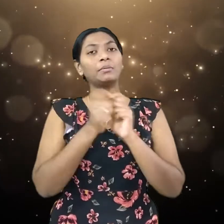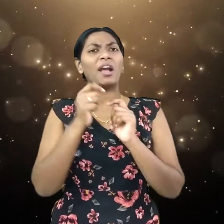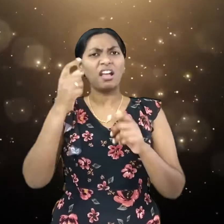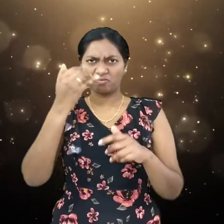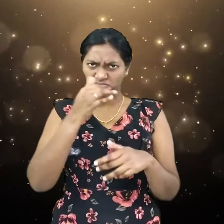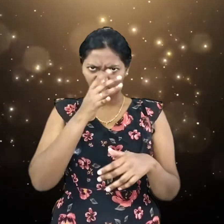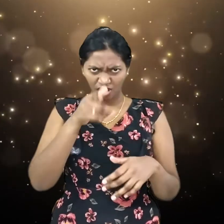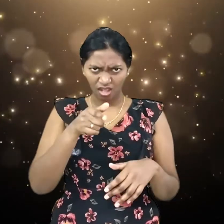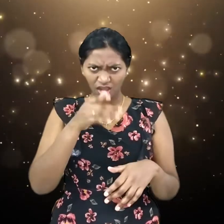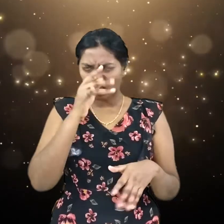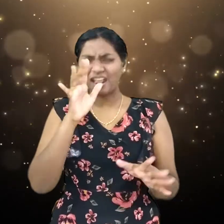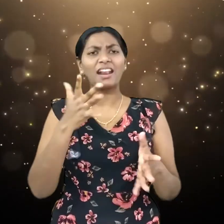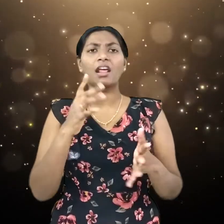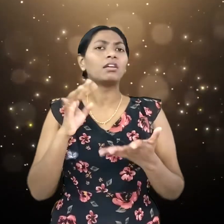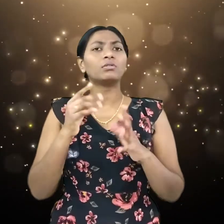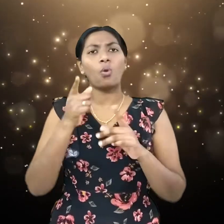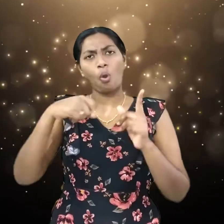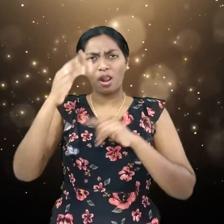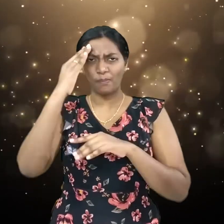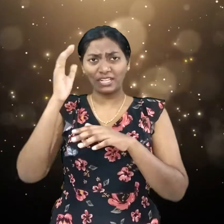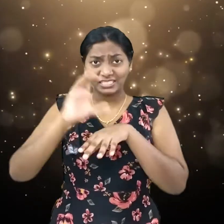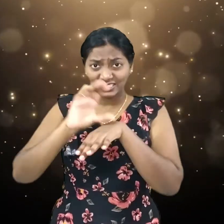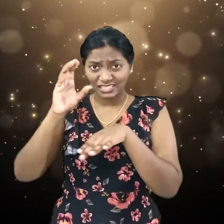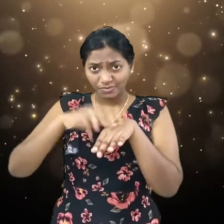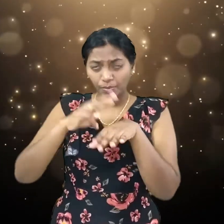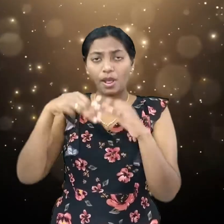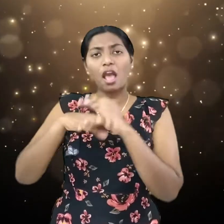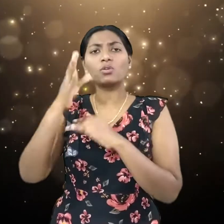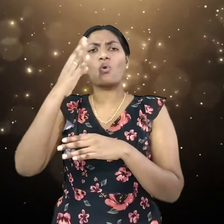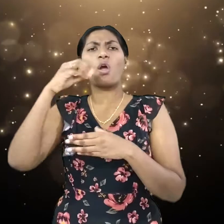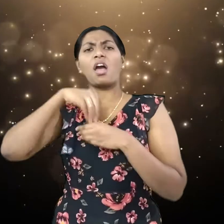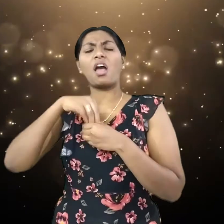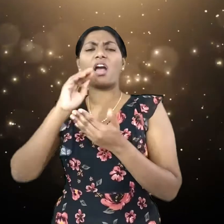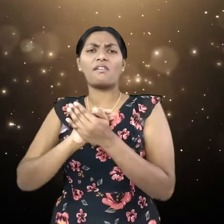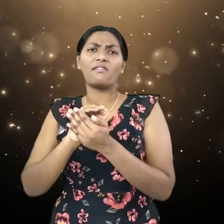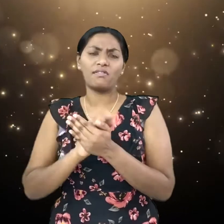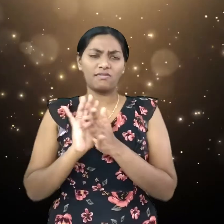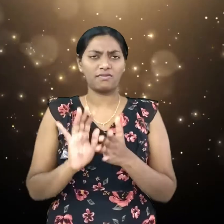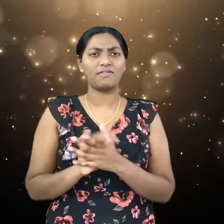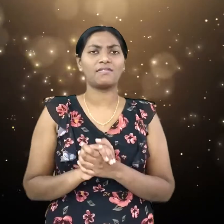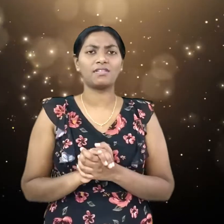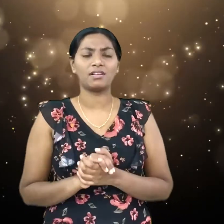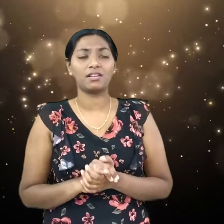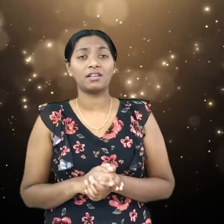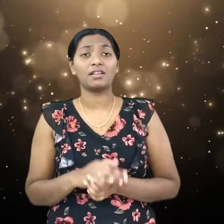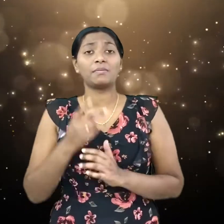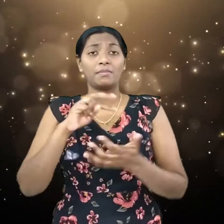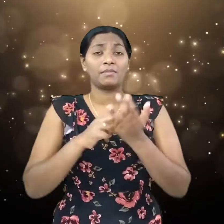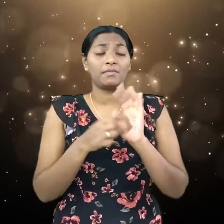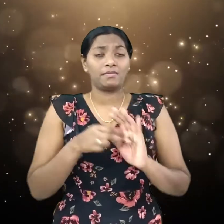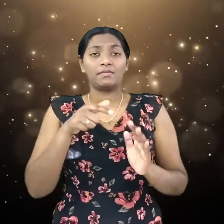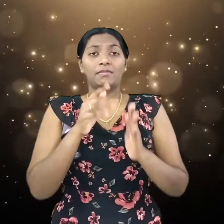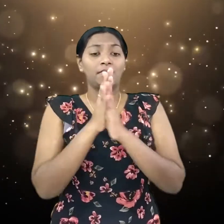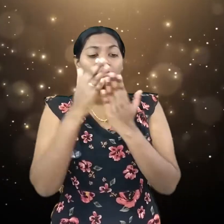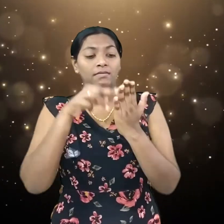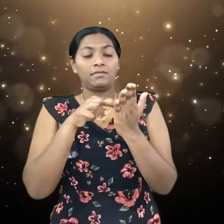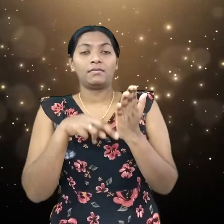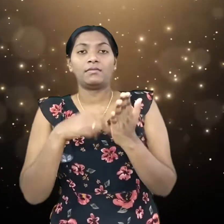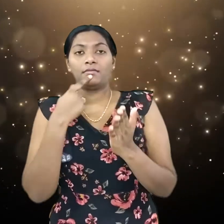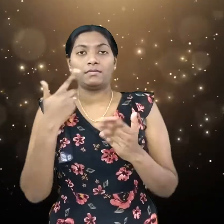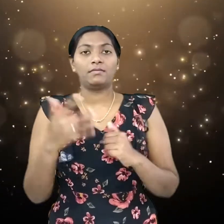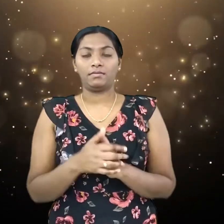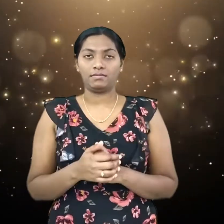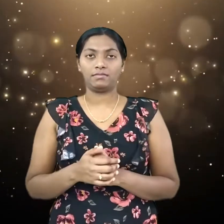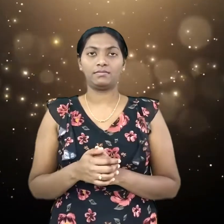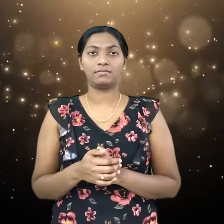करके, झूठ नहीं है, हम सबको पता है हमारे अंदर परमेश्वर, नहीं पता है? दैट्स गुड। तो मैं परमेश्वर के अनुग्रह के उस दान के अनुसार